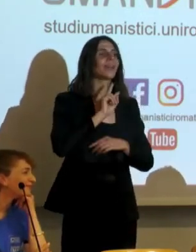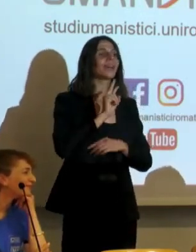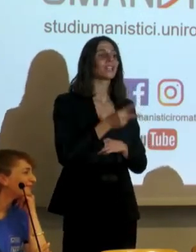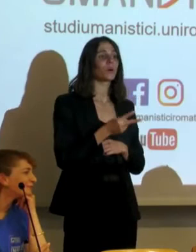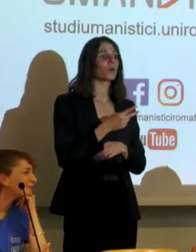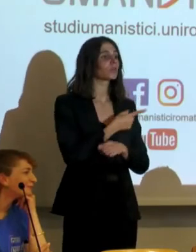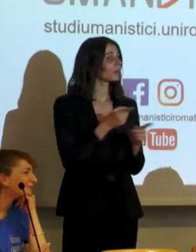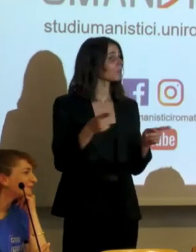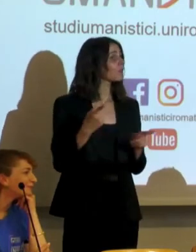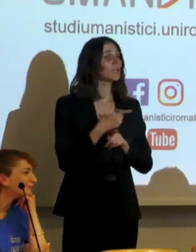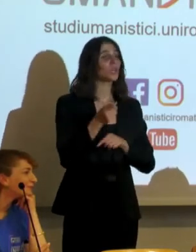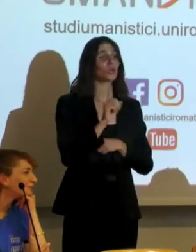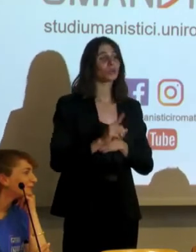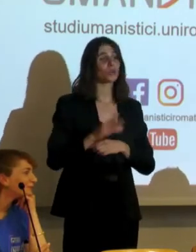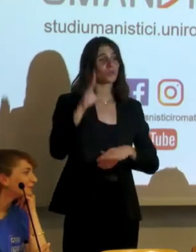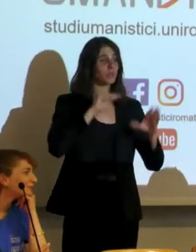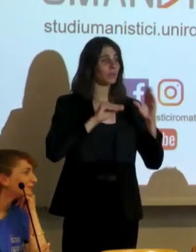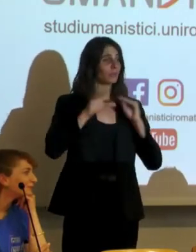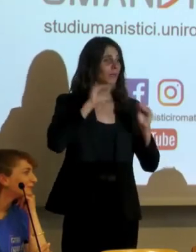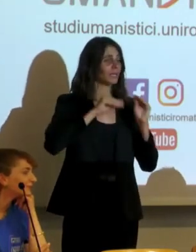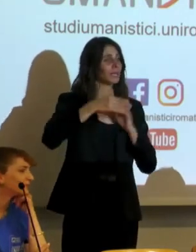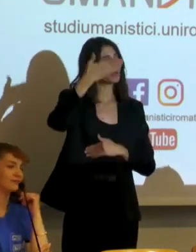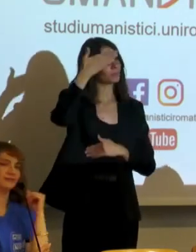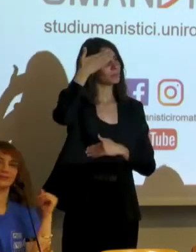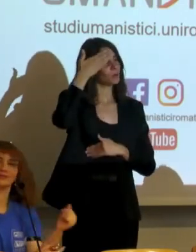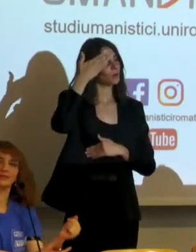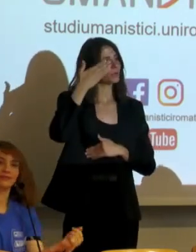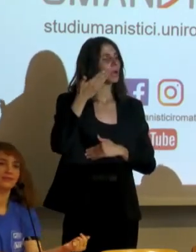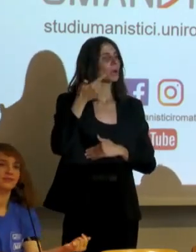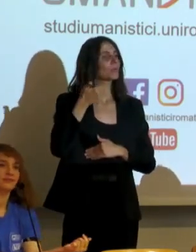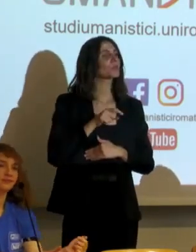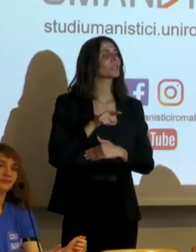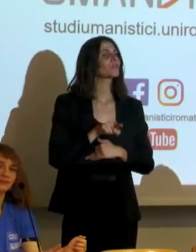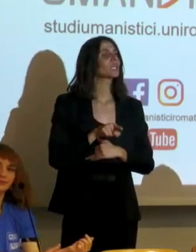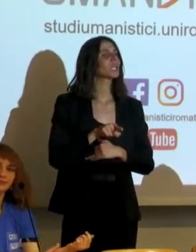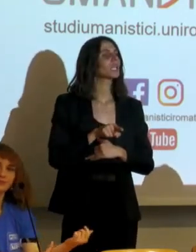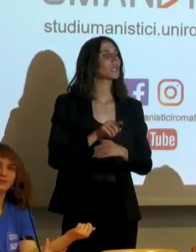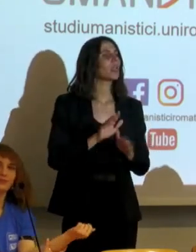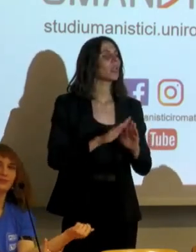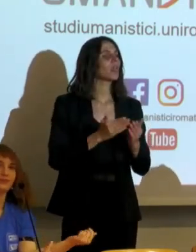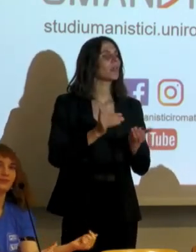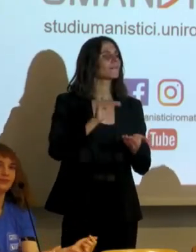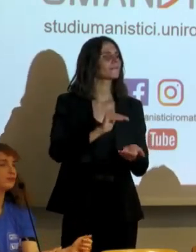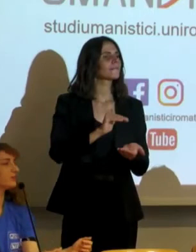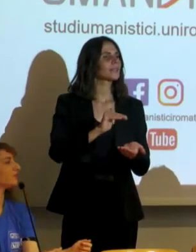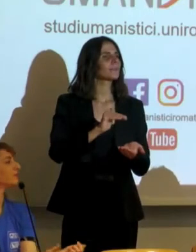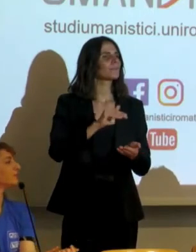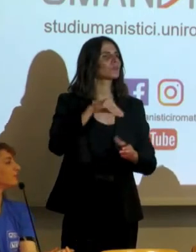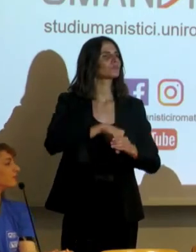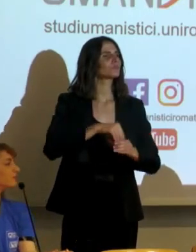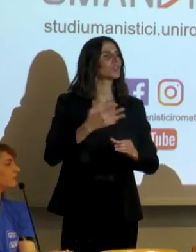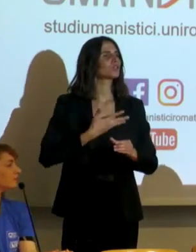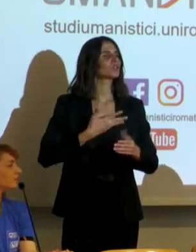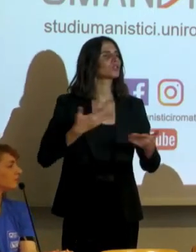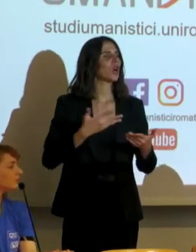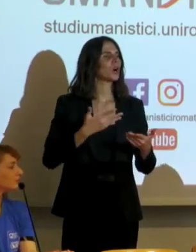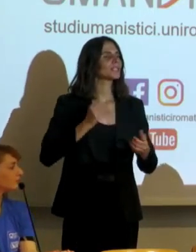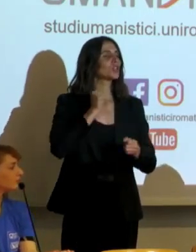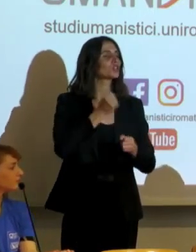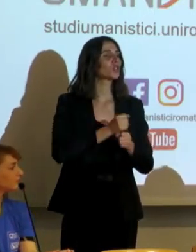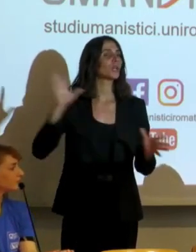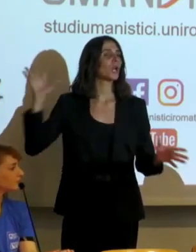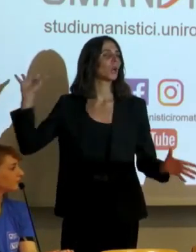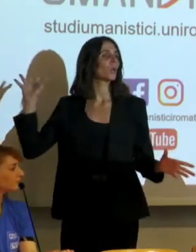devi imparare a memoria tutte le cose che ci sono lì dentro, perché lì dentro ci sono gli esseri umani del passato, gli esseri umani con le